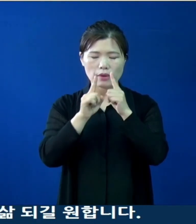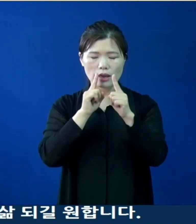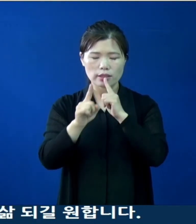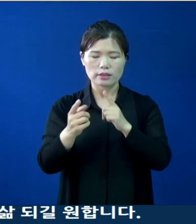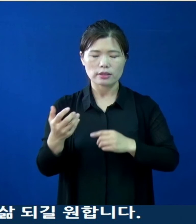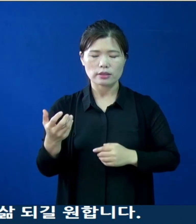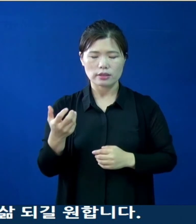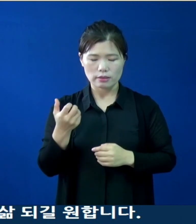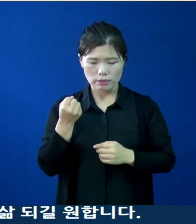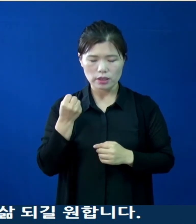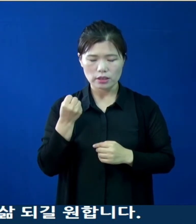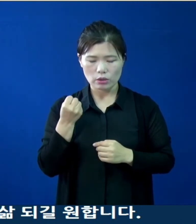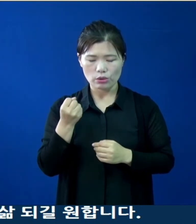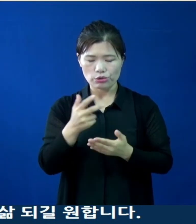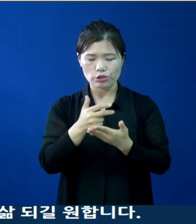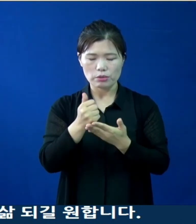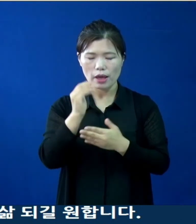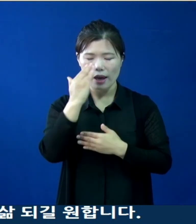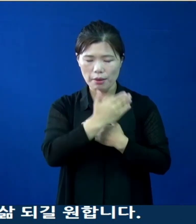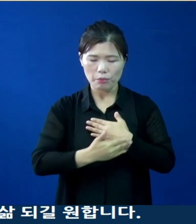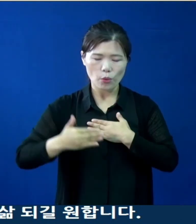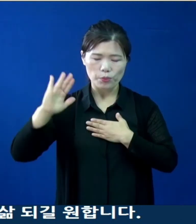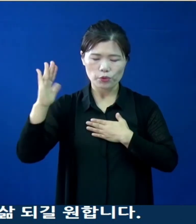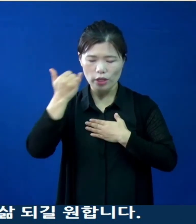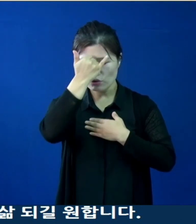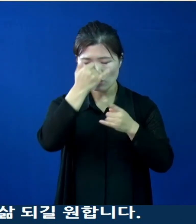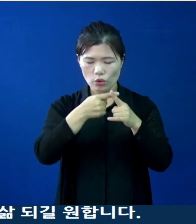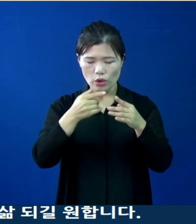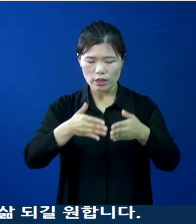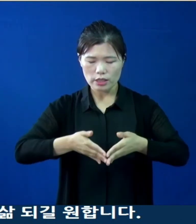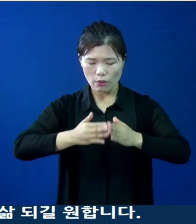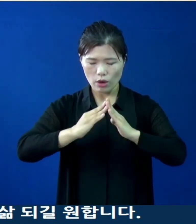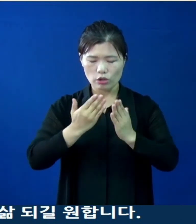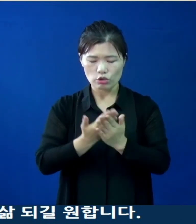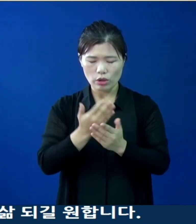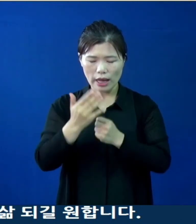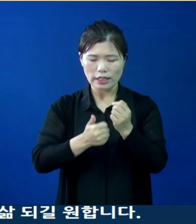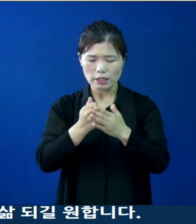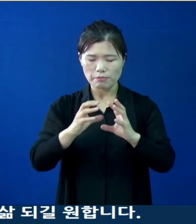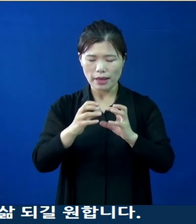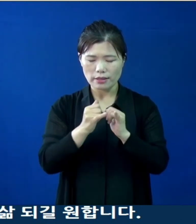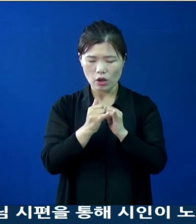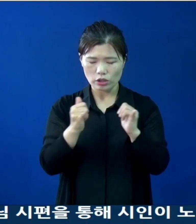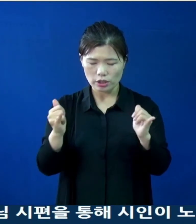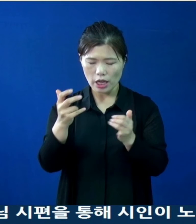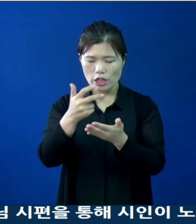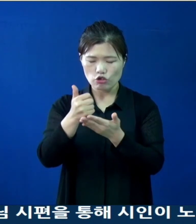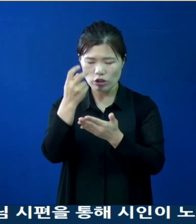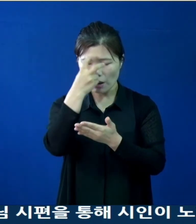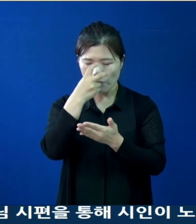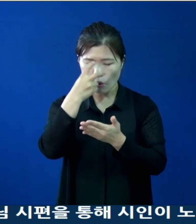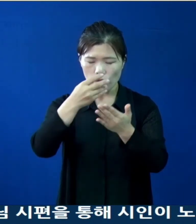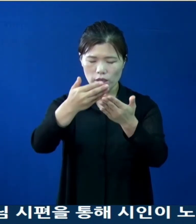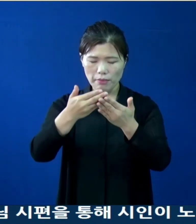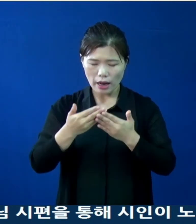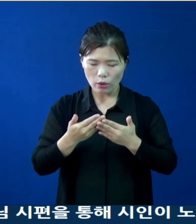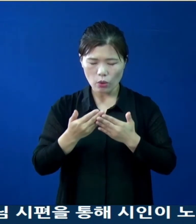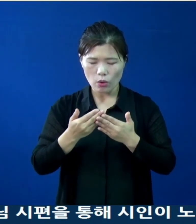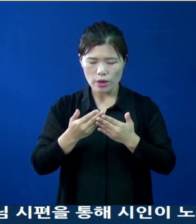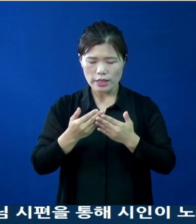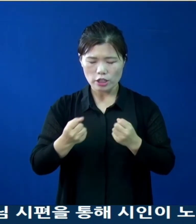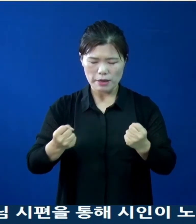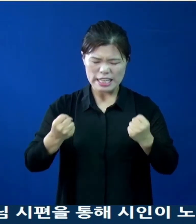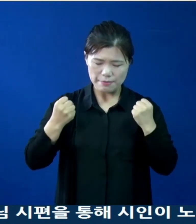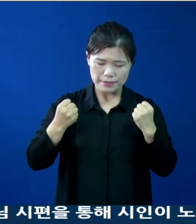말씀으로 주님의 몸된 충영교회를 세워주시고 그 안에 있는 하나님의 백성들이 주님의 보호를 받으며 힘찬